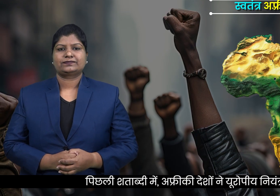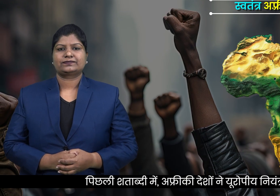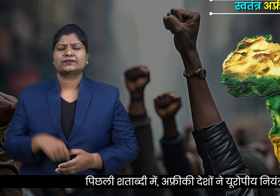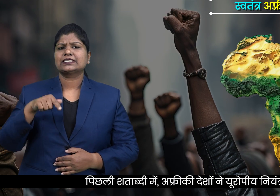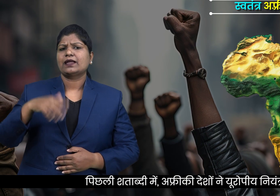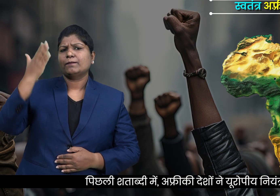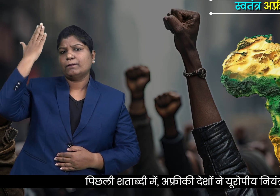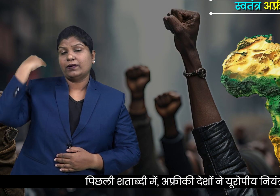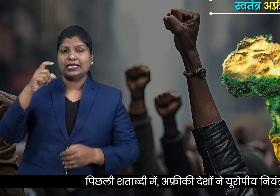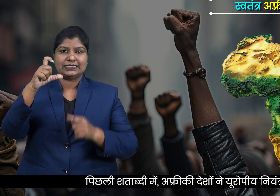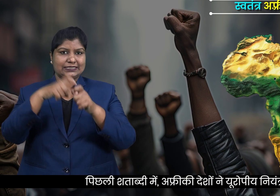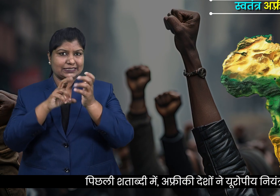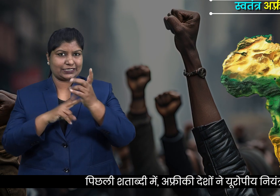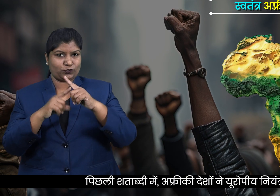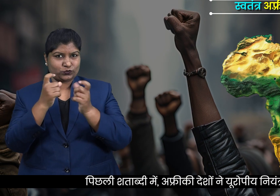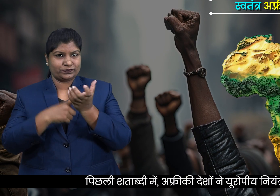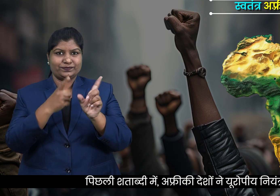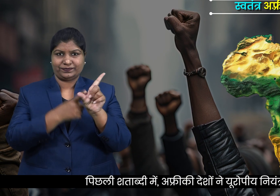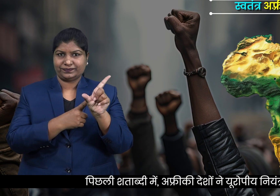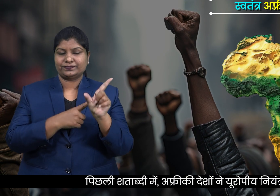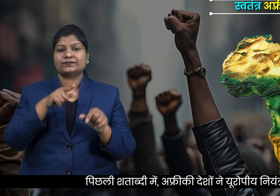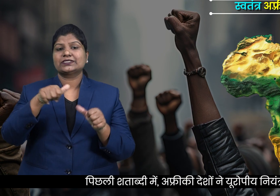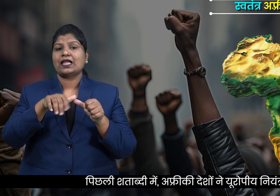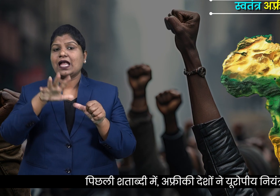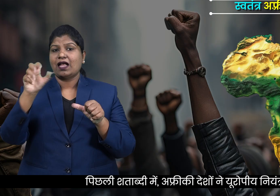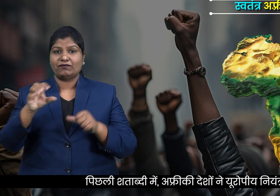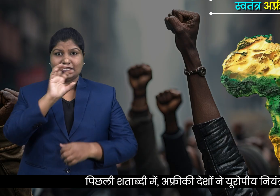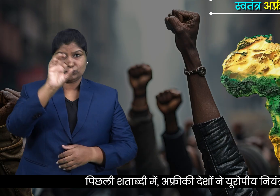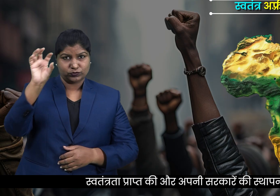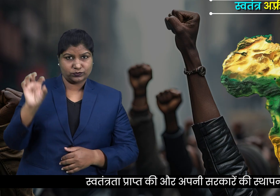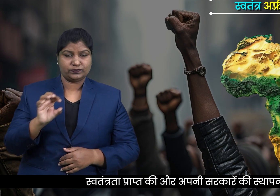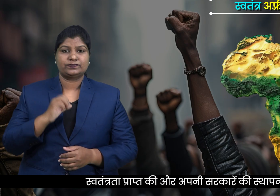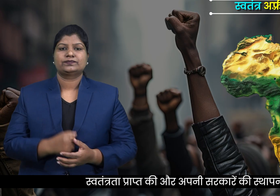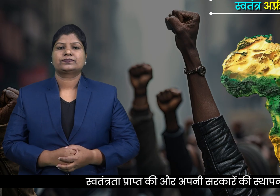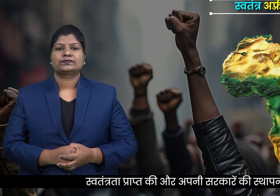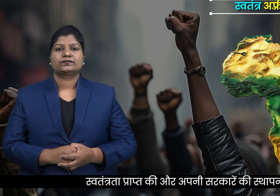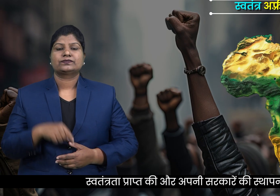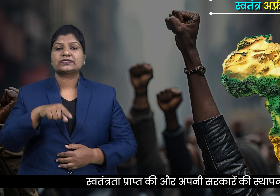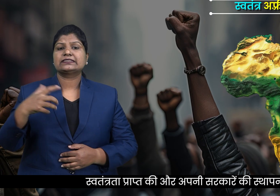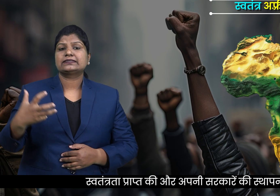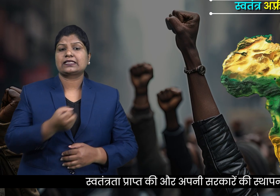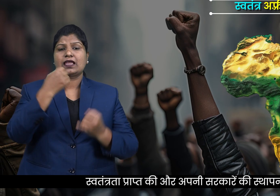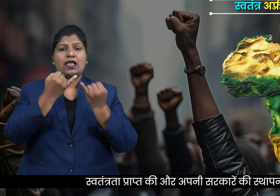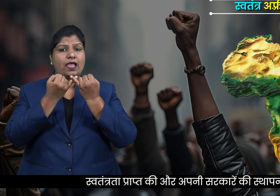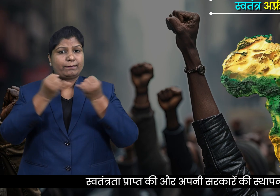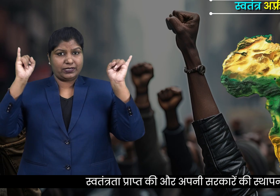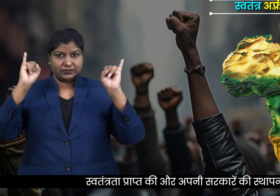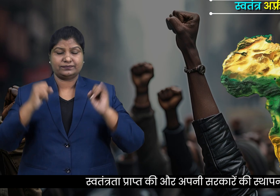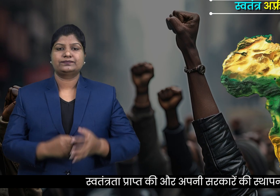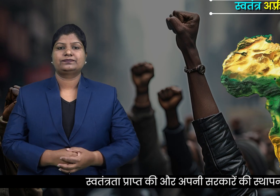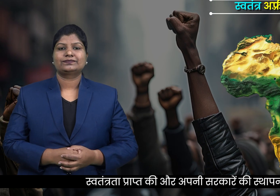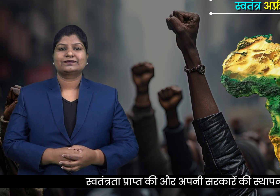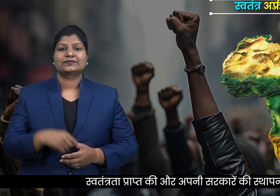पिछली शताब्दी में अफ्रीकी देशों ने यूरोपीय नियंत्रण से स्वतंत्रता प्राप्त की और